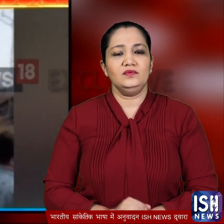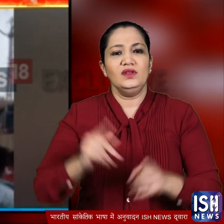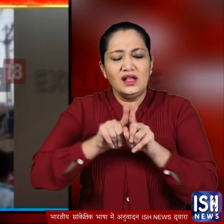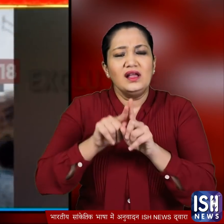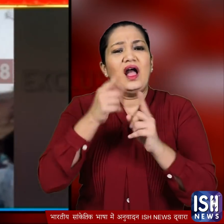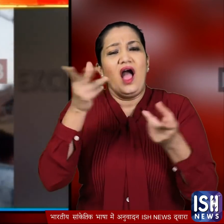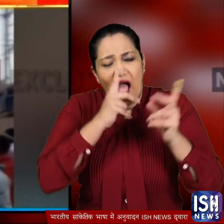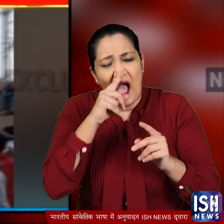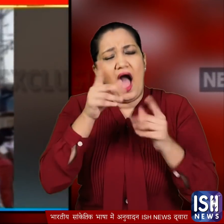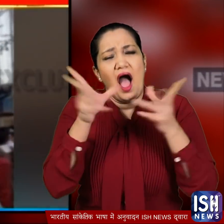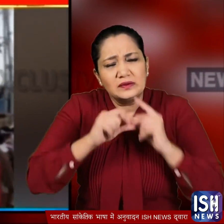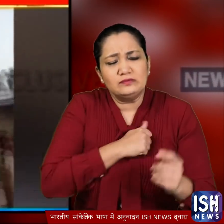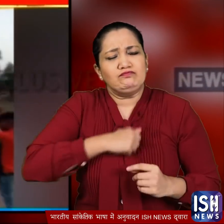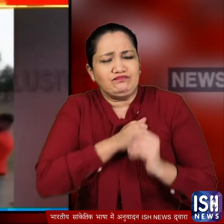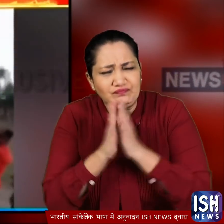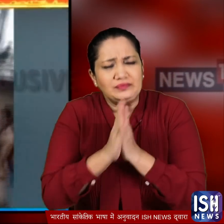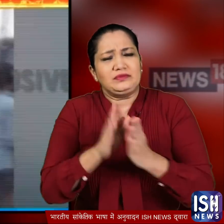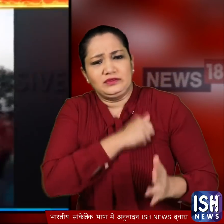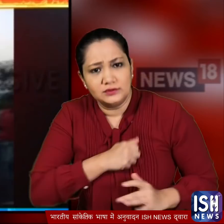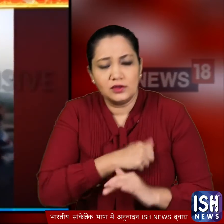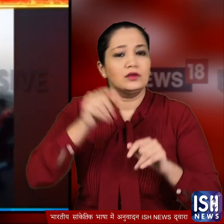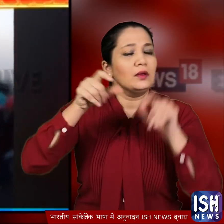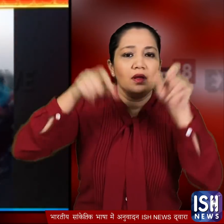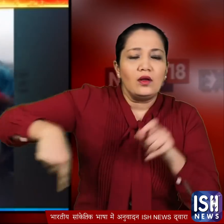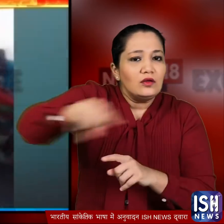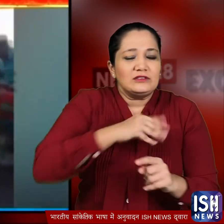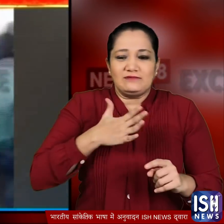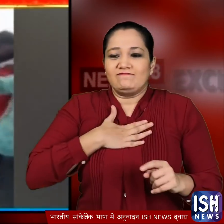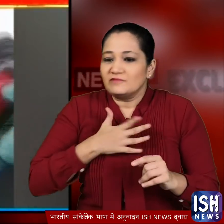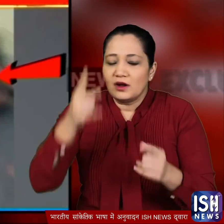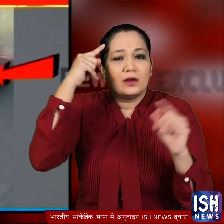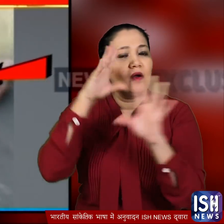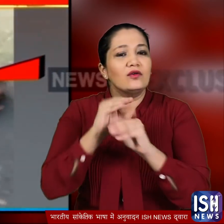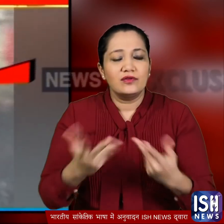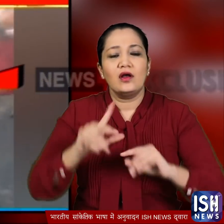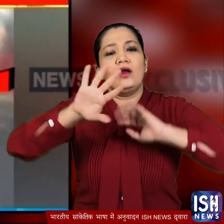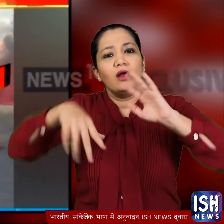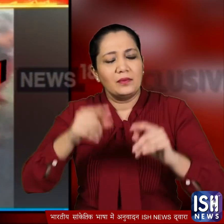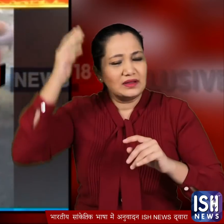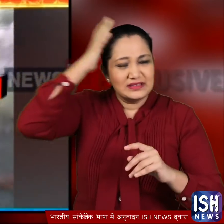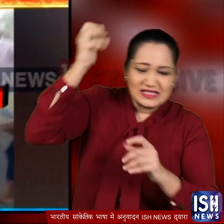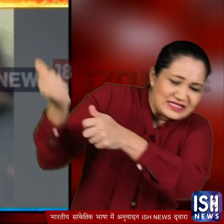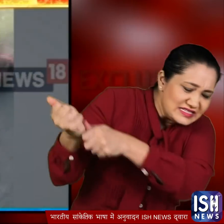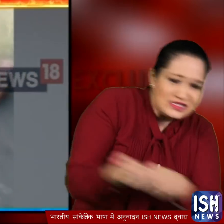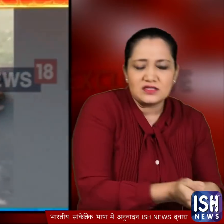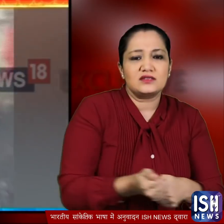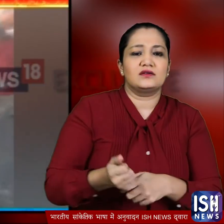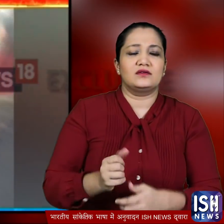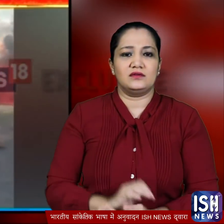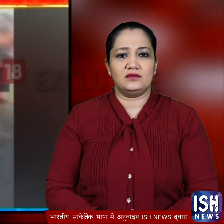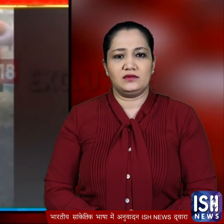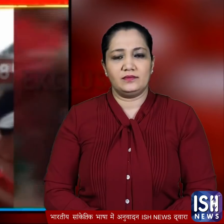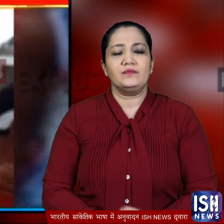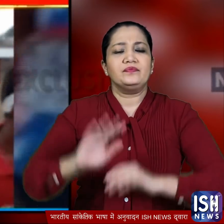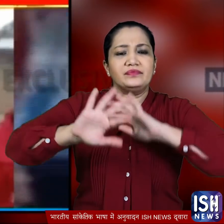इस दौरान वो लगातार उन लोगों से माफी की गुहार भी लगाती रही, लेकिन किसी को भी उस पर दया नहीं आई। इसके बाद एक आदमी ने उसके बाल पकड़कर उसे जमीन पर घसीटना